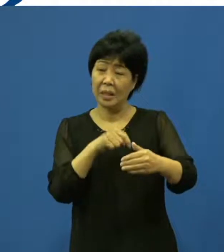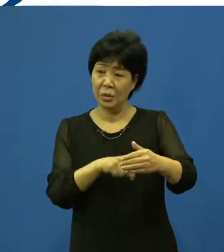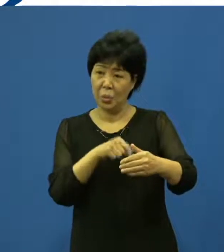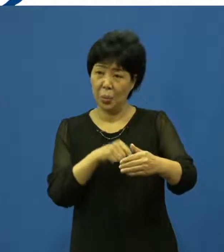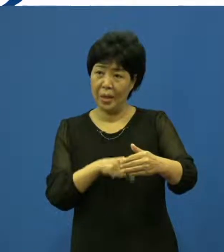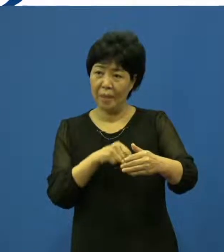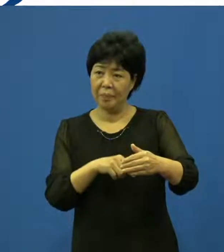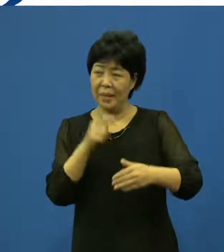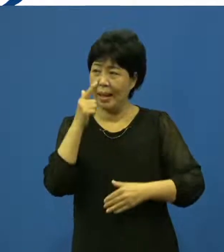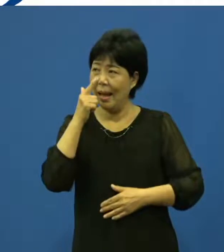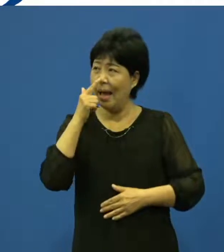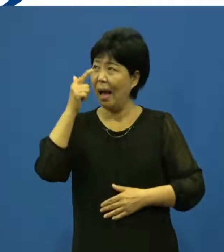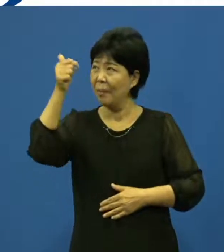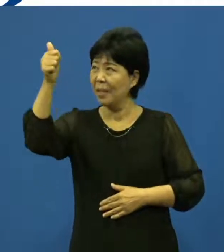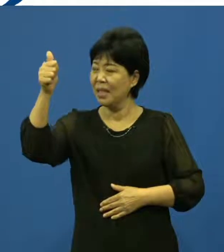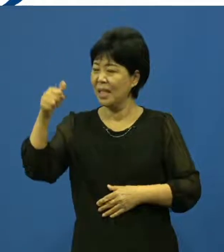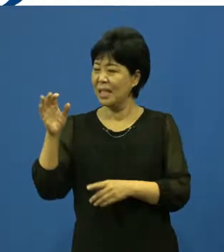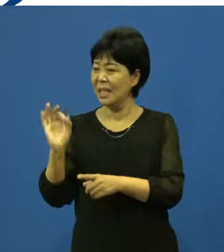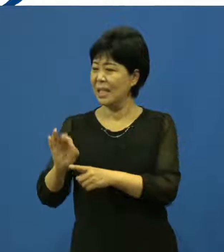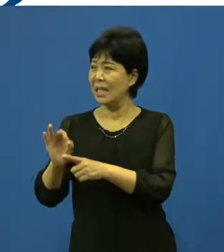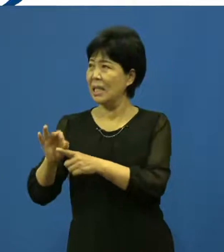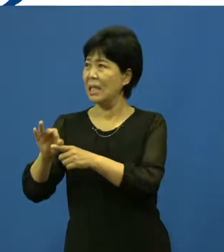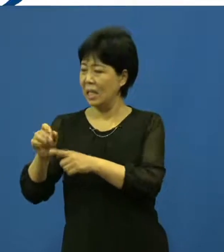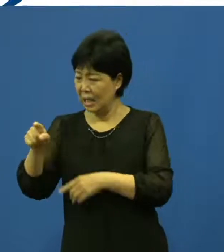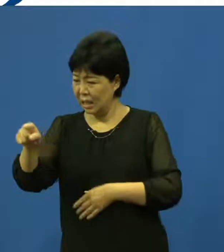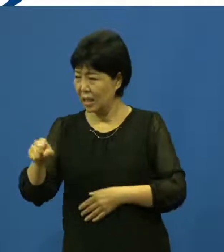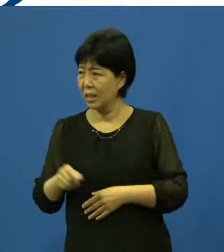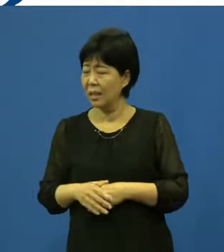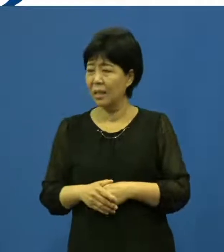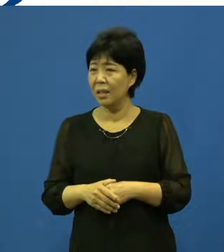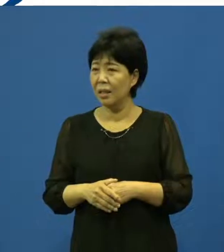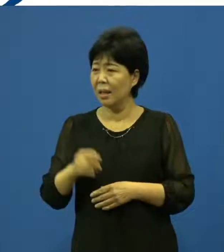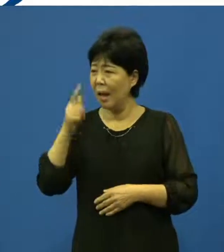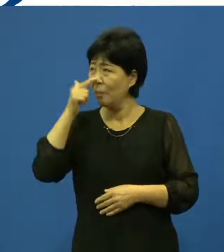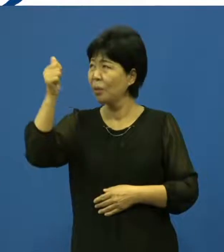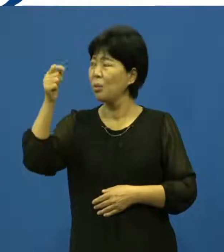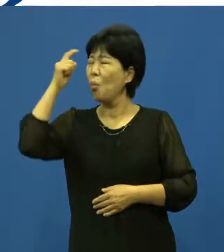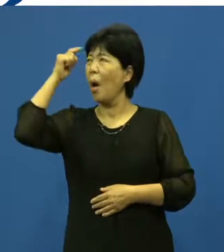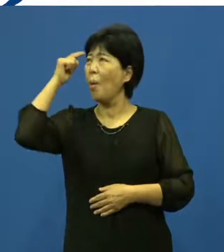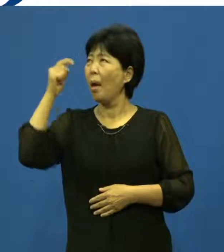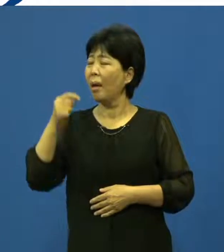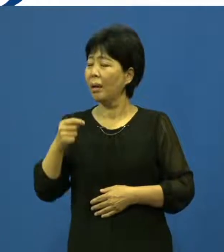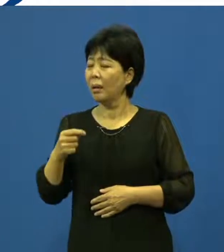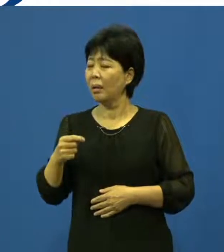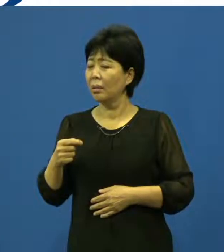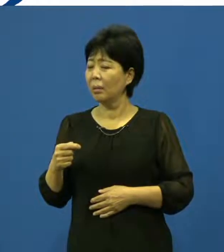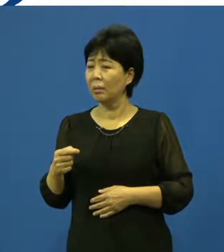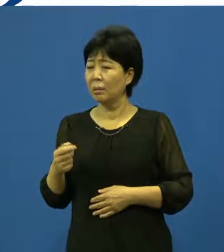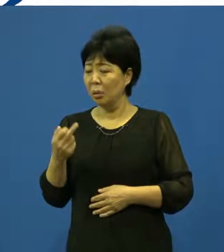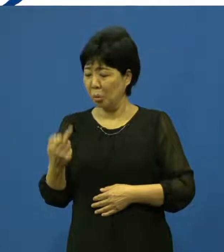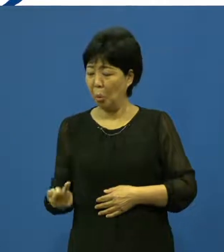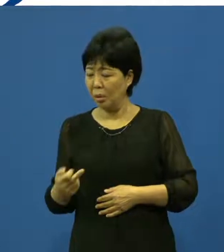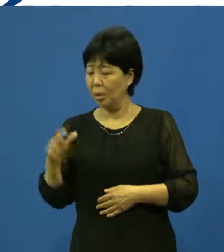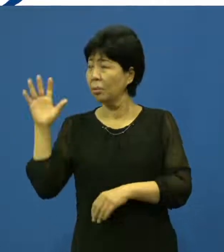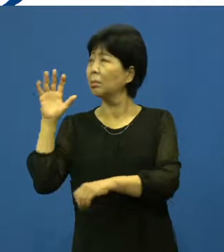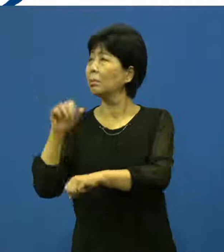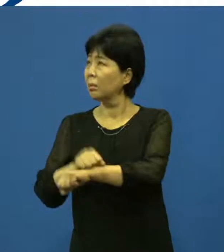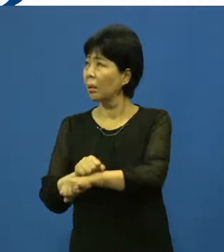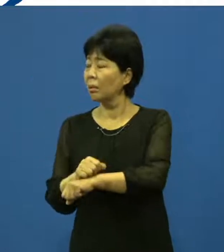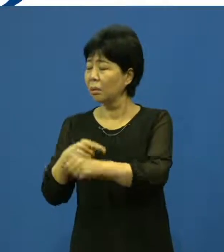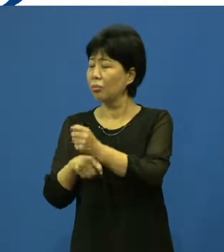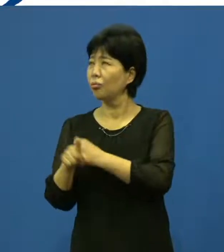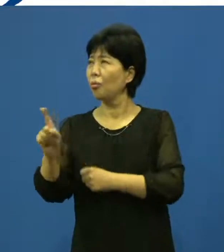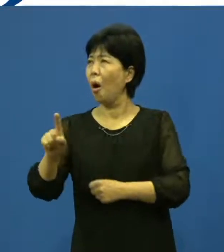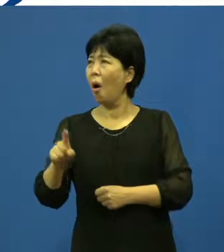마침내 아버지에게 따지기 시작합니다. 마치 갑의 위치에 서 있는 듯합니다. 그리고 자기 열심에 대한 보상을